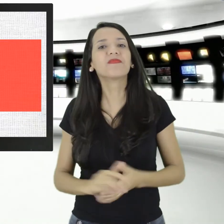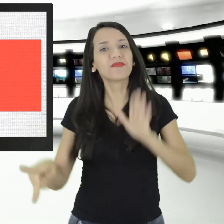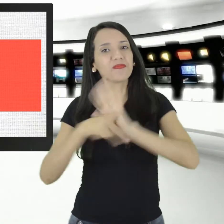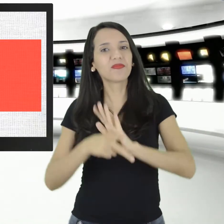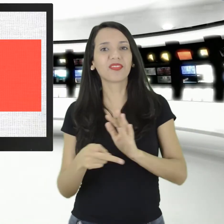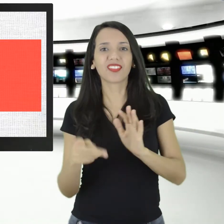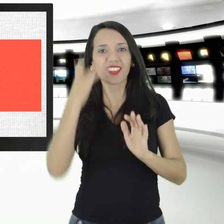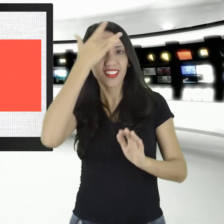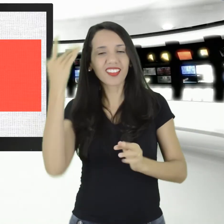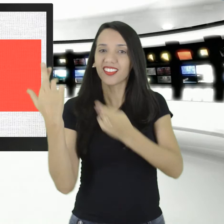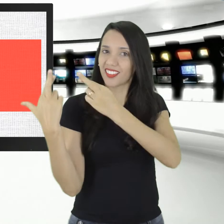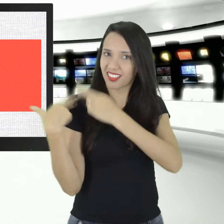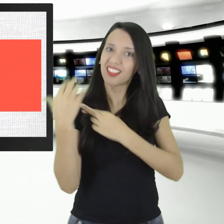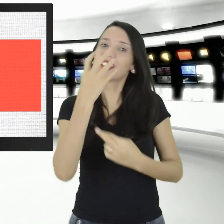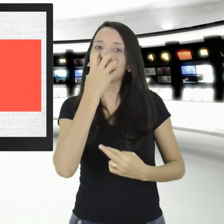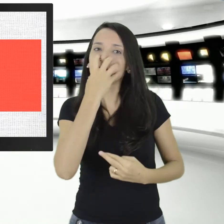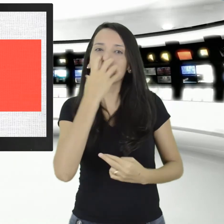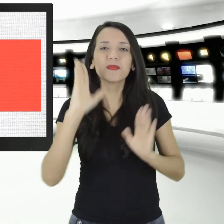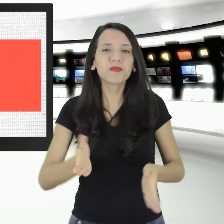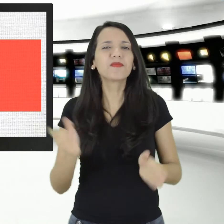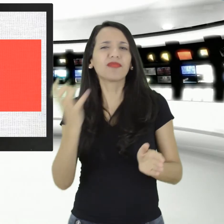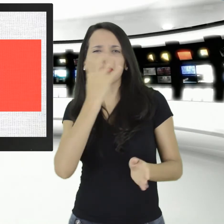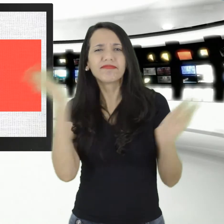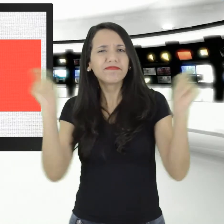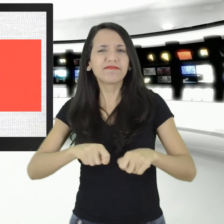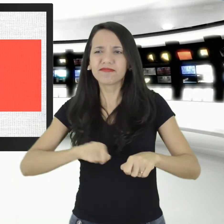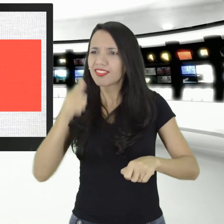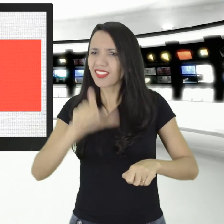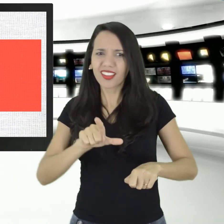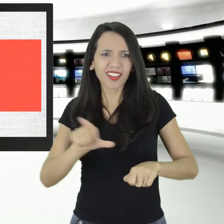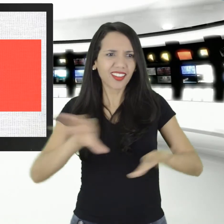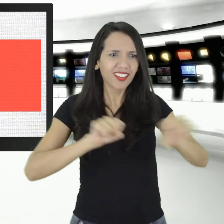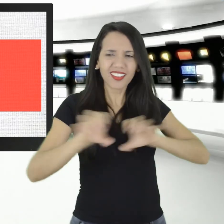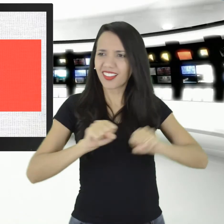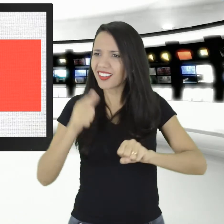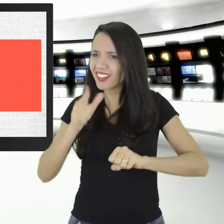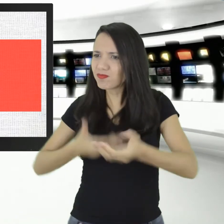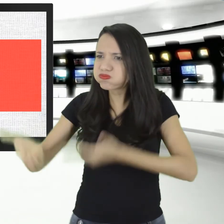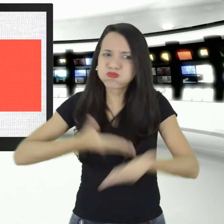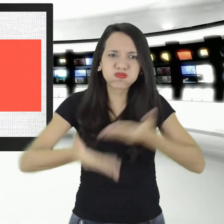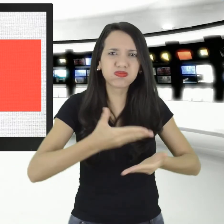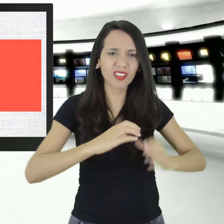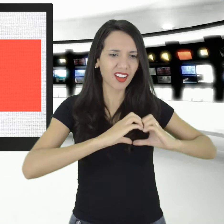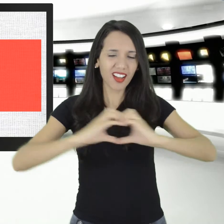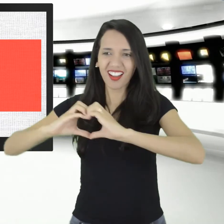dona da Golden o que a torna especial é a capacidade que ela tem de Conectar seu coração com das